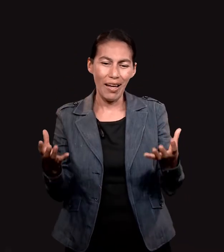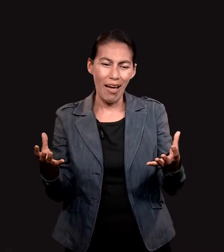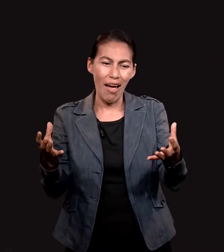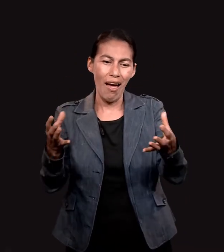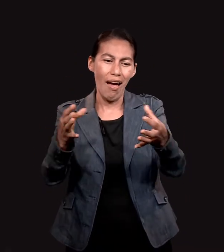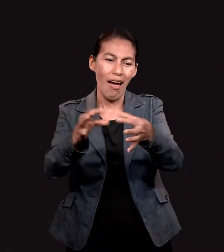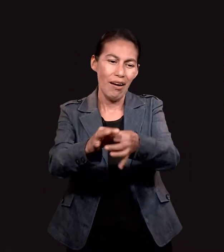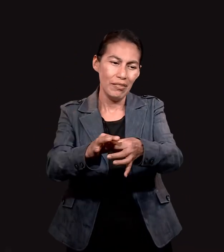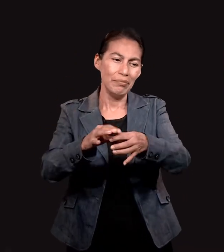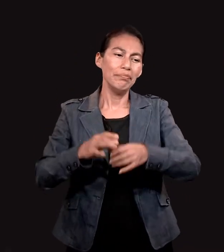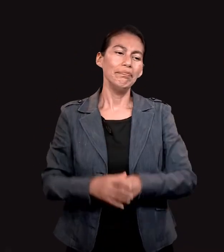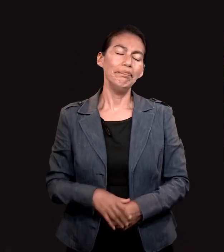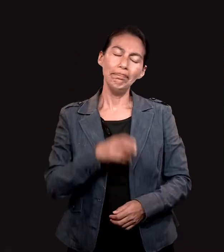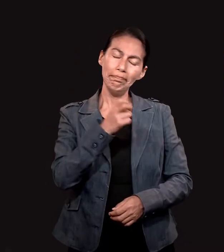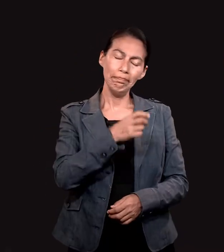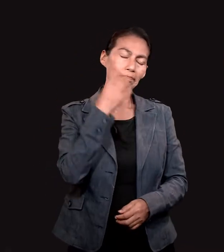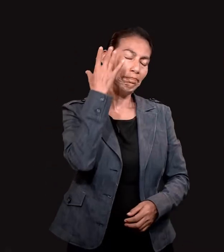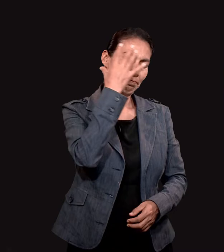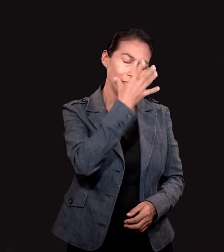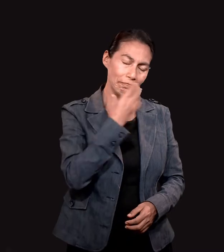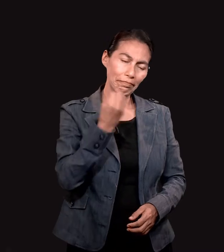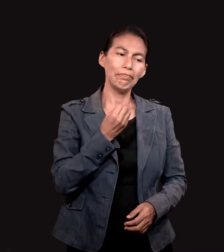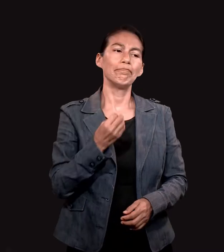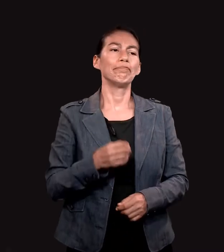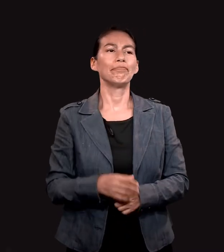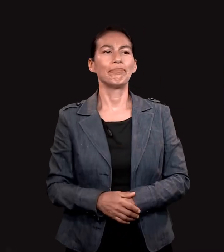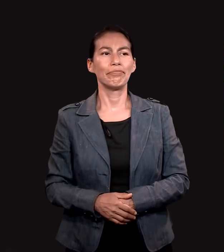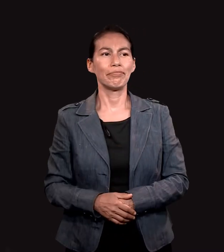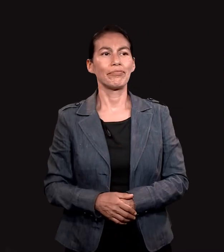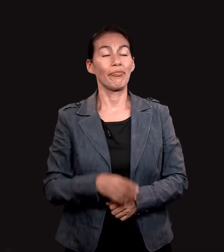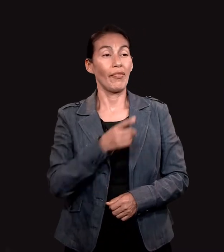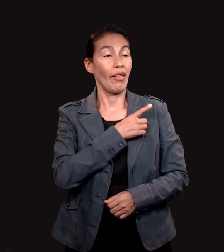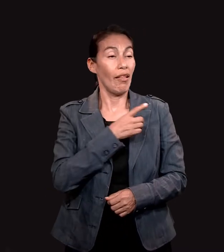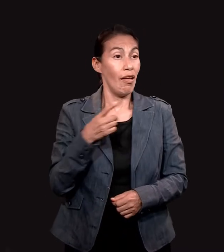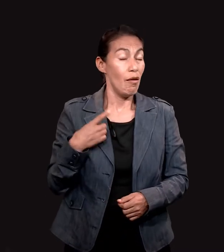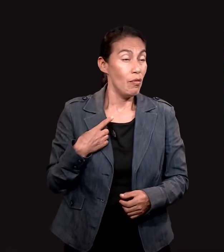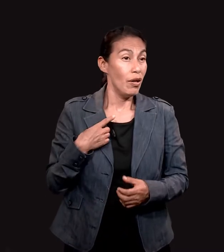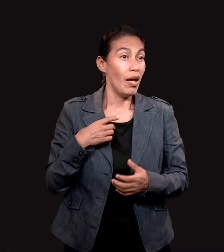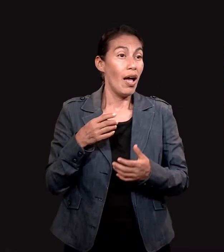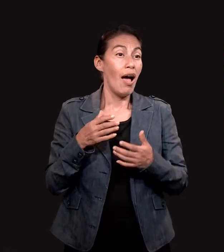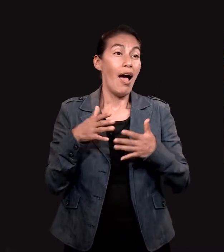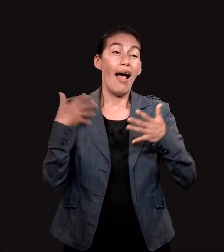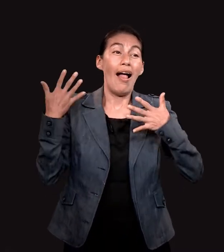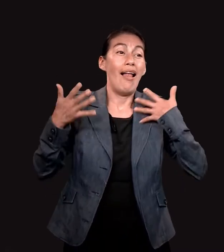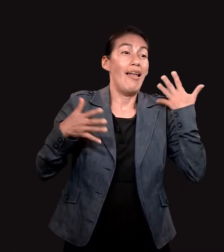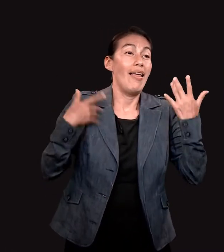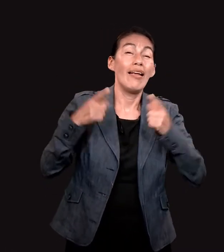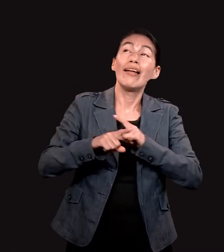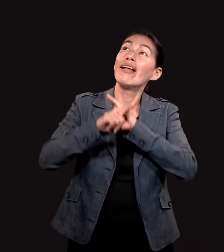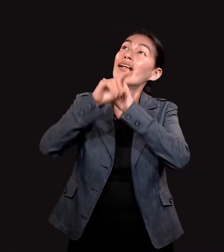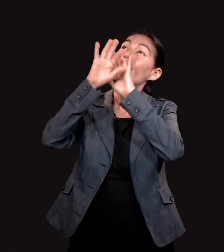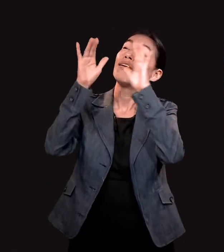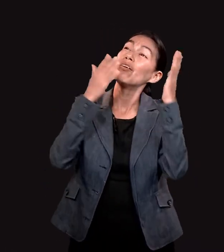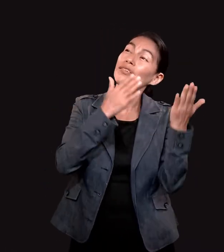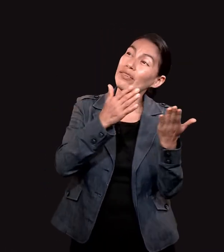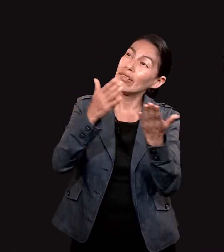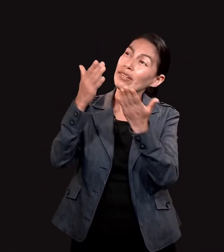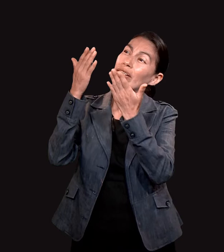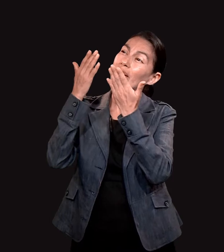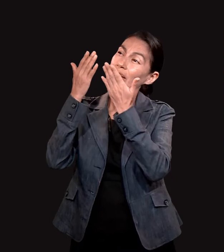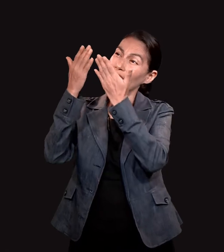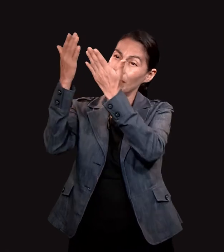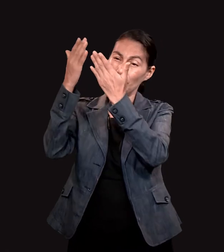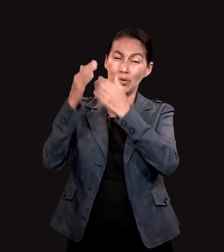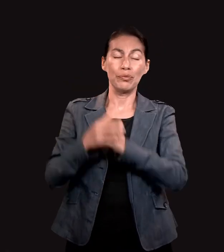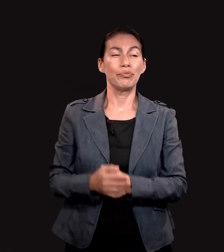Dios que los unió. Yo pienso que esto es maravilloso y que debemos gritar de alegría, dándole